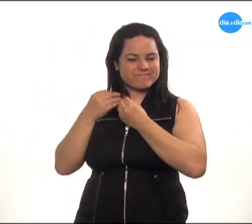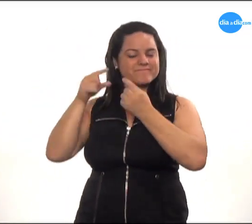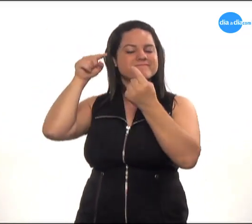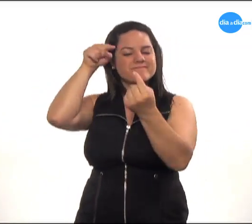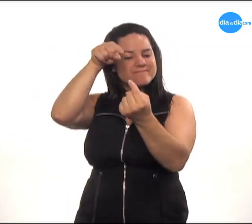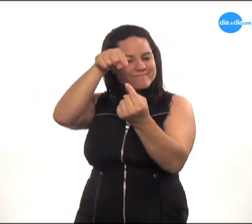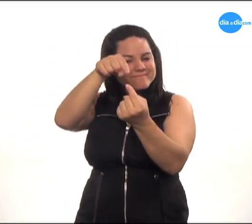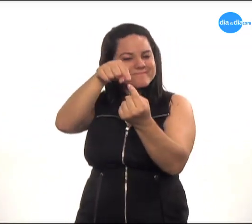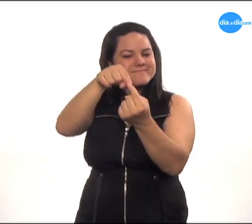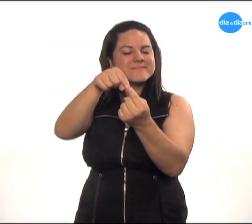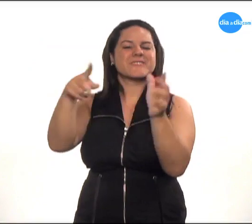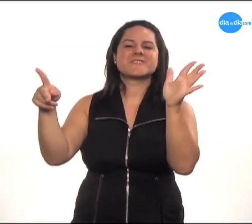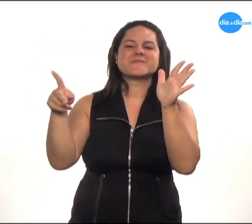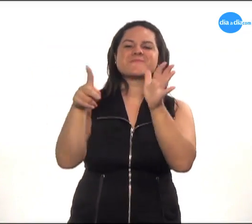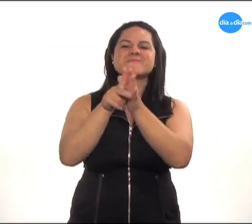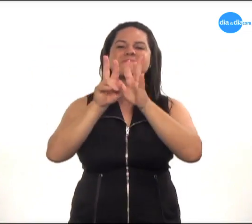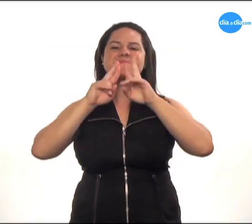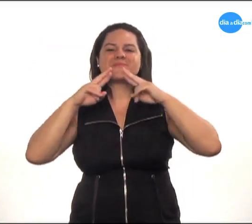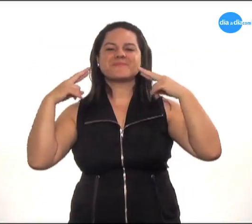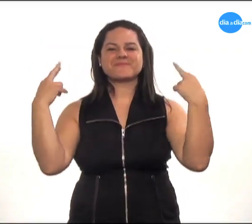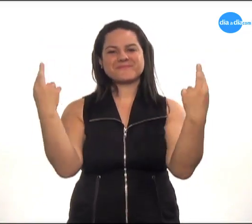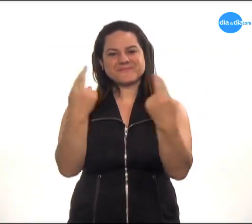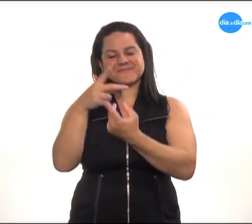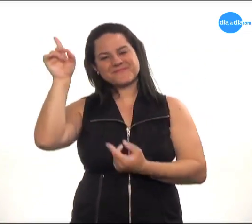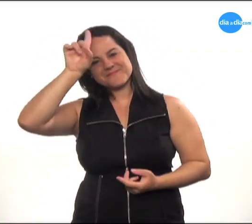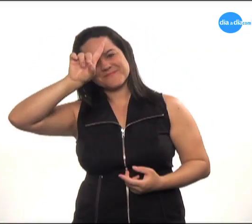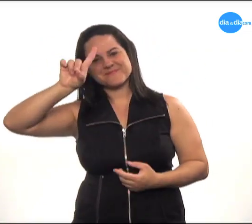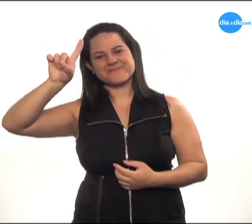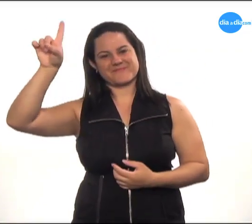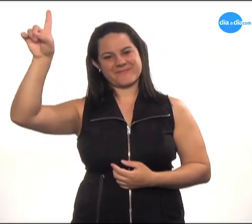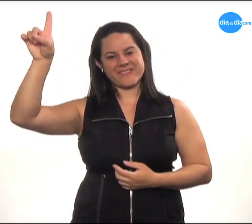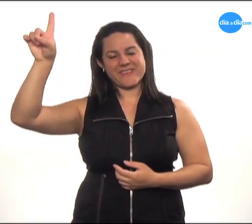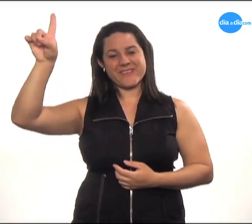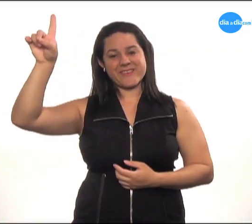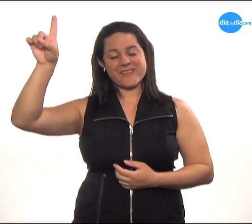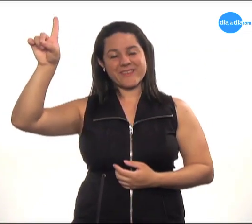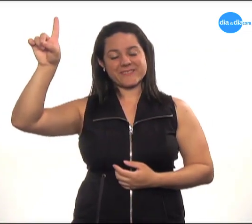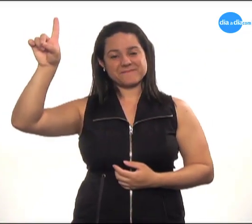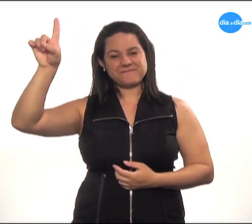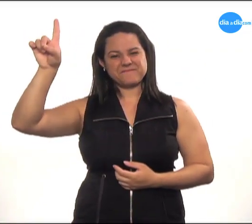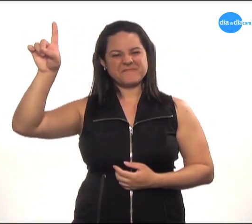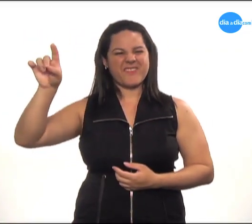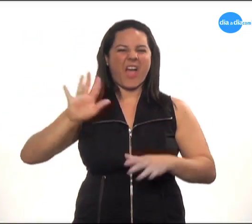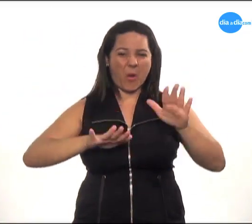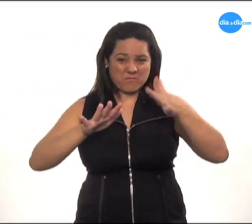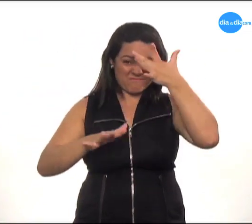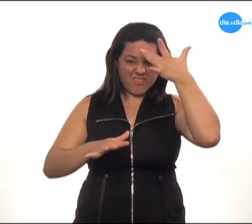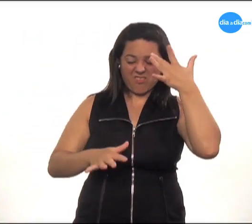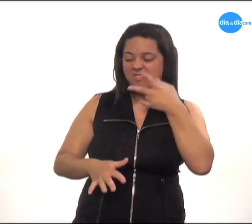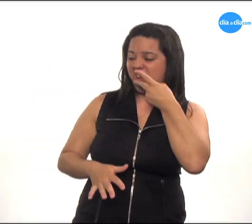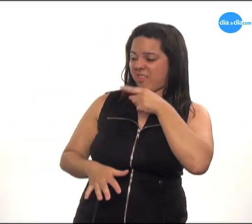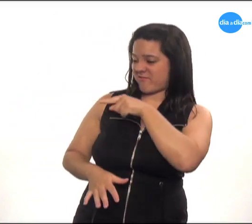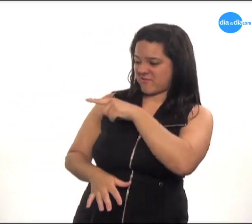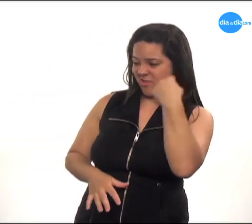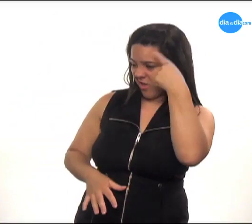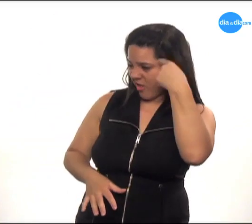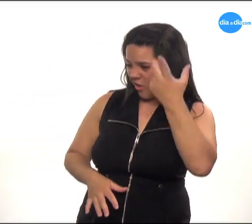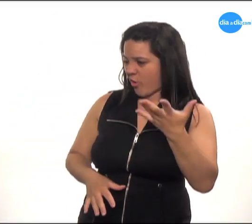propósitos tremendos do reino. E alguns vão chegar e dizer: cara, você é louco, isso